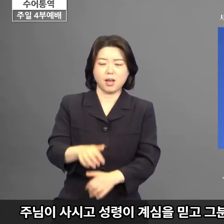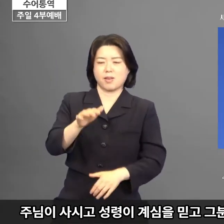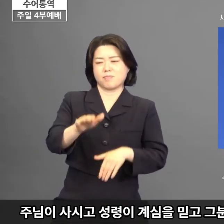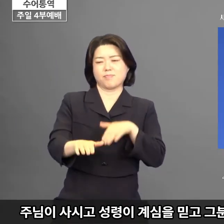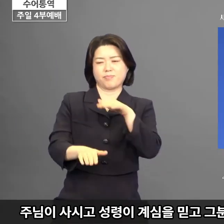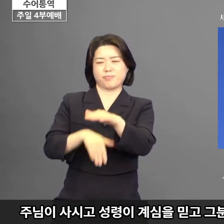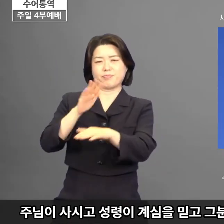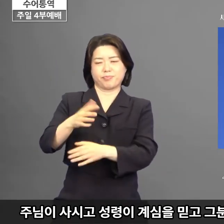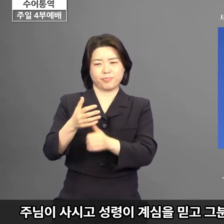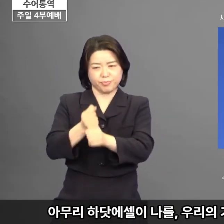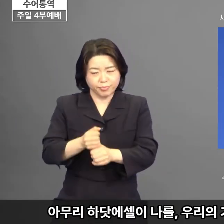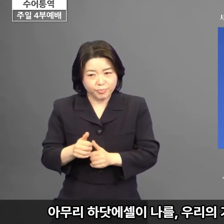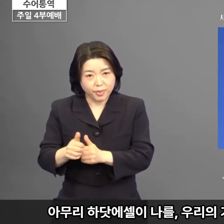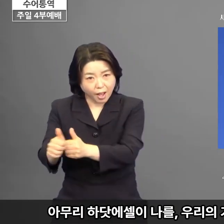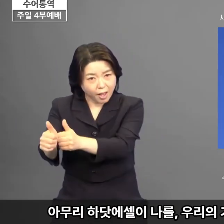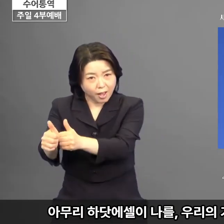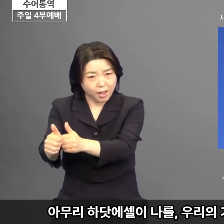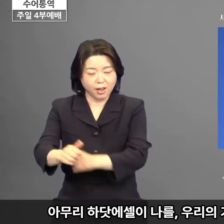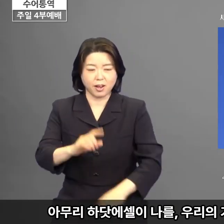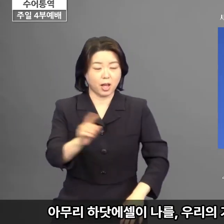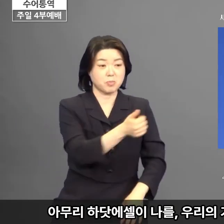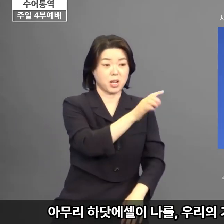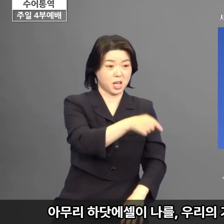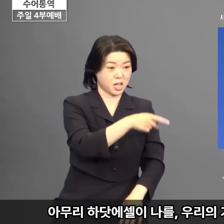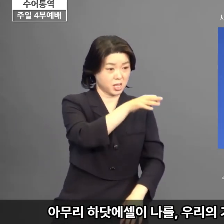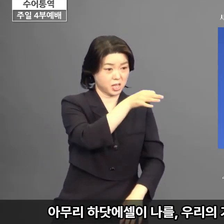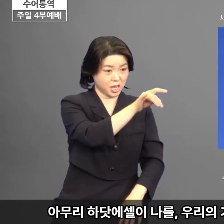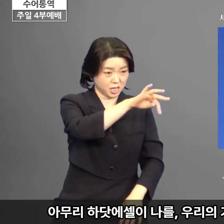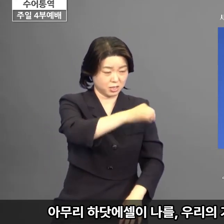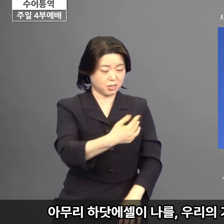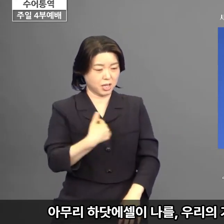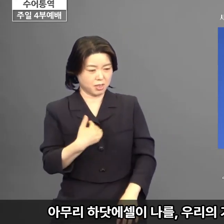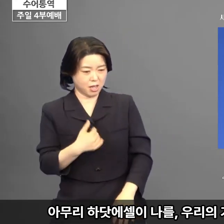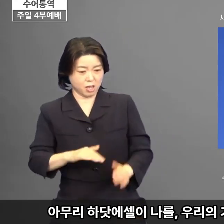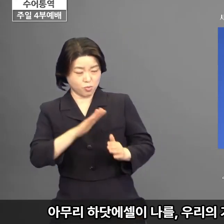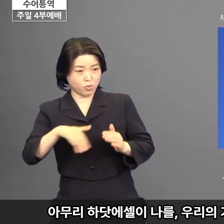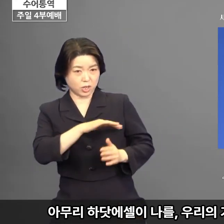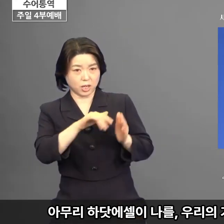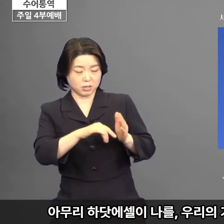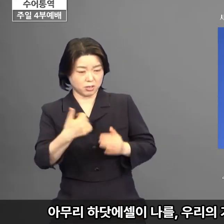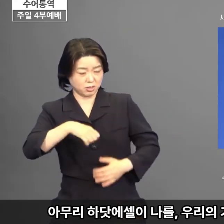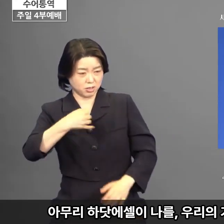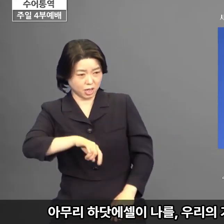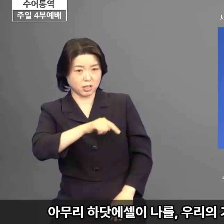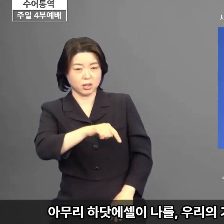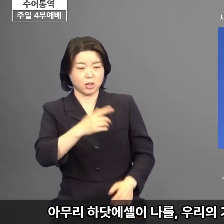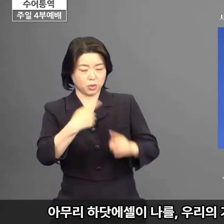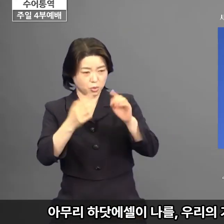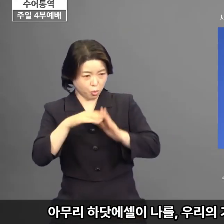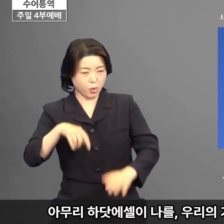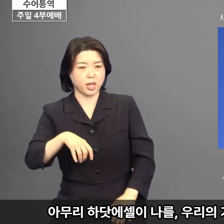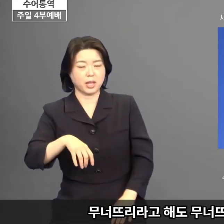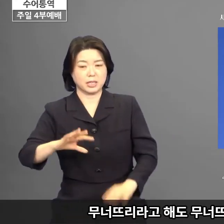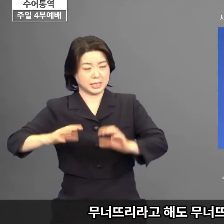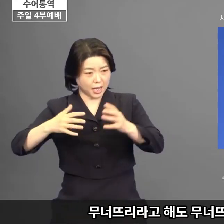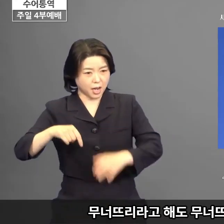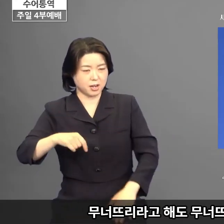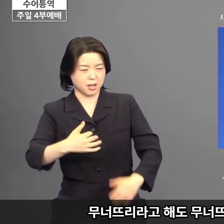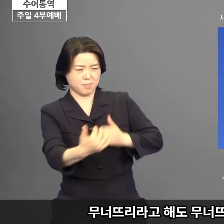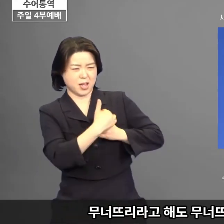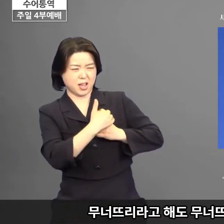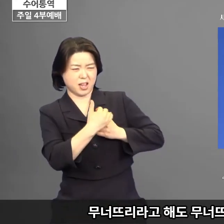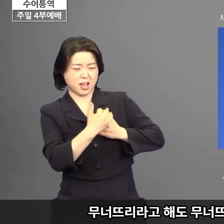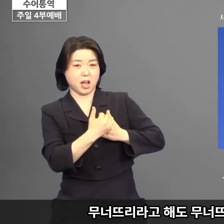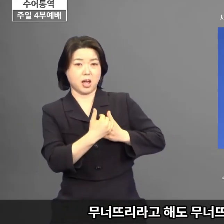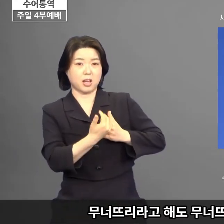붙잡고 나아간다면, 아무리 하다넷셀이 나를, 우리의 가정을, 자녀를, 교회를, 이 나라를 무너뜨리려